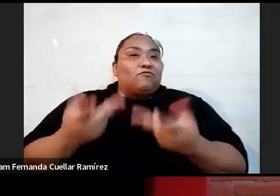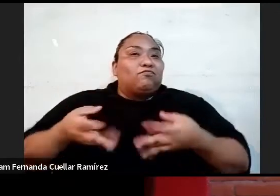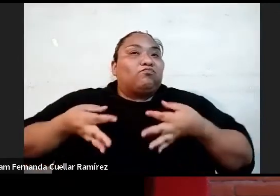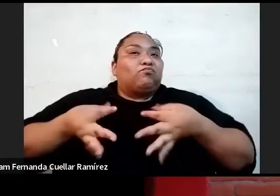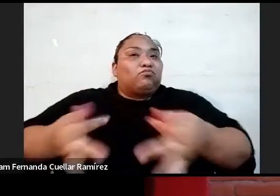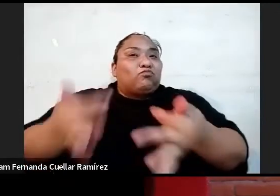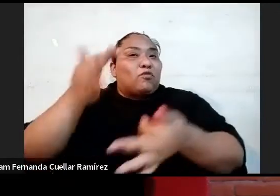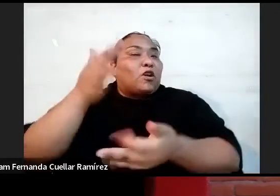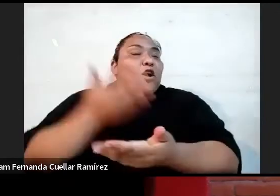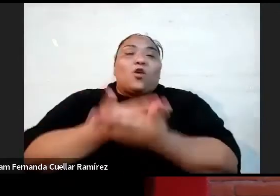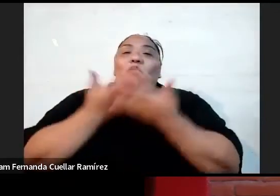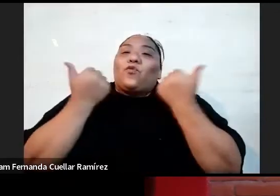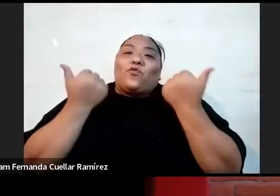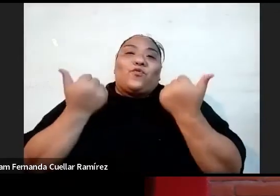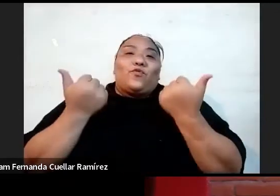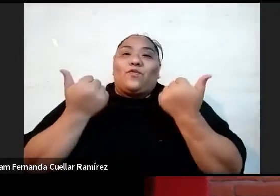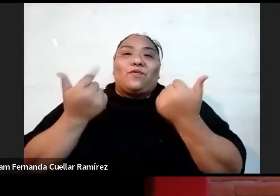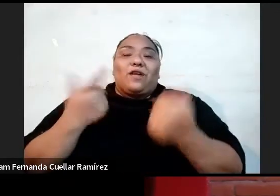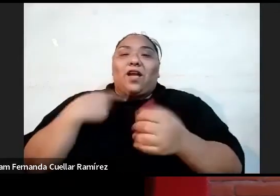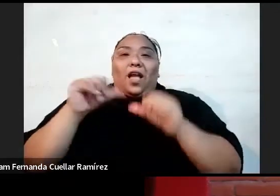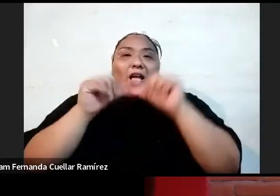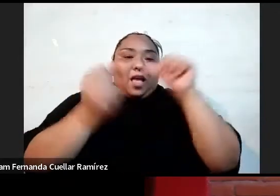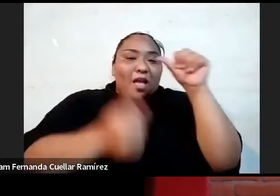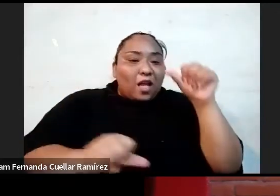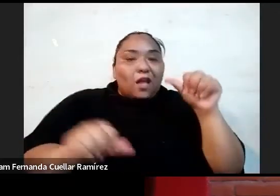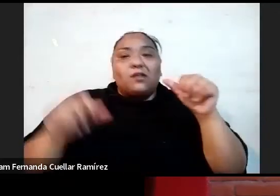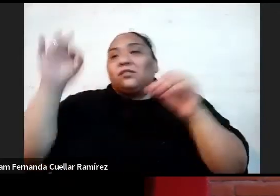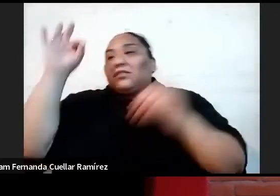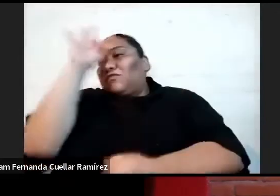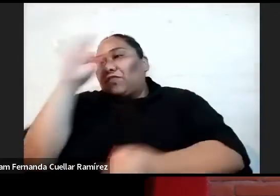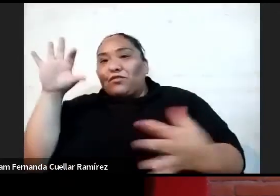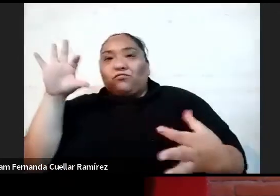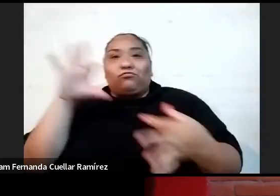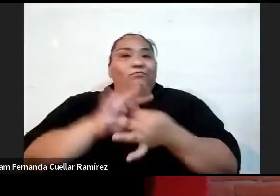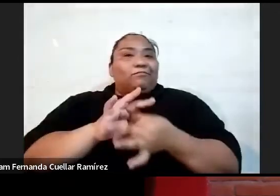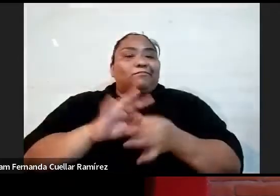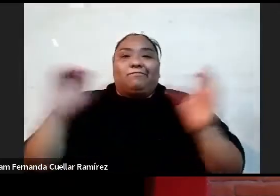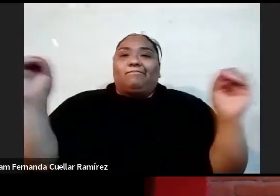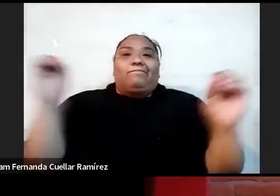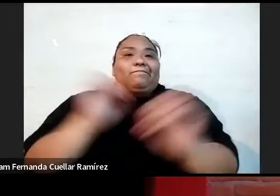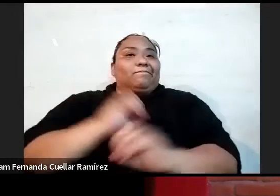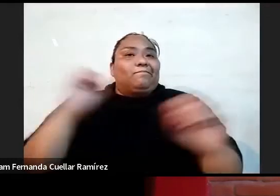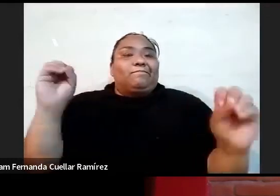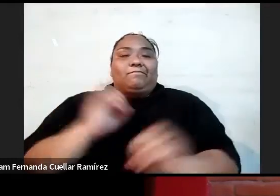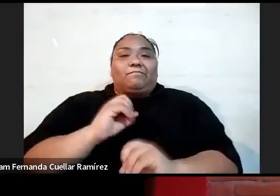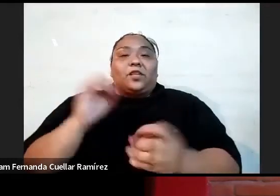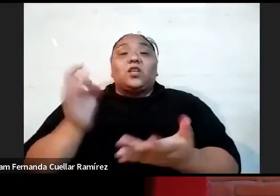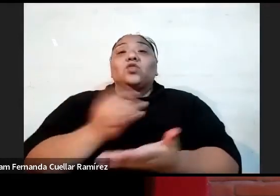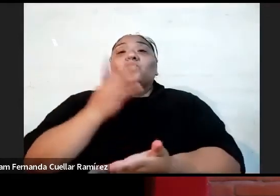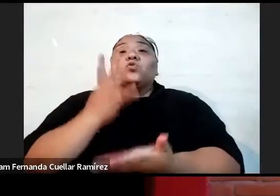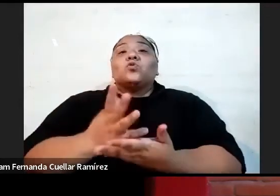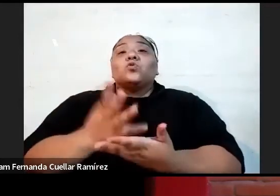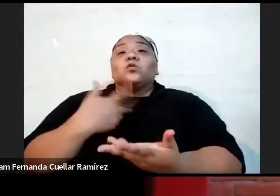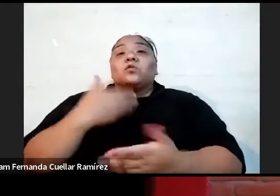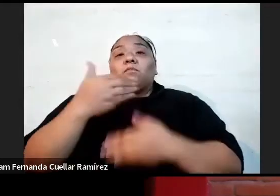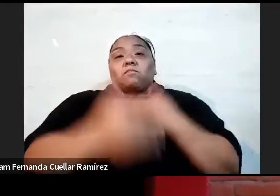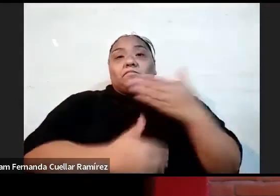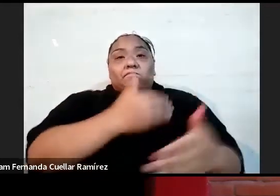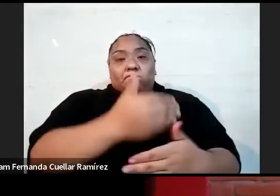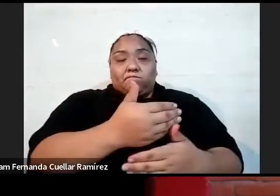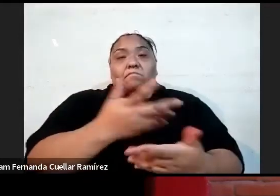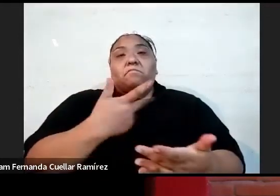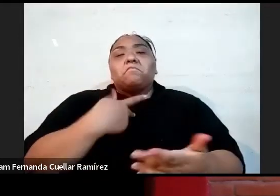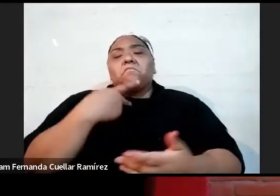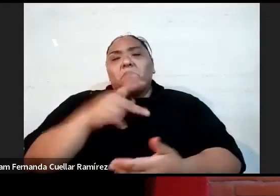esta relación entre el arte y la filosofía. Solo es, digo, hemos avanzado bastante, pero todavía